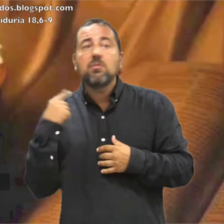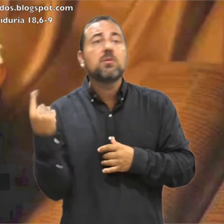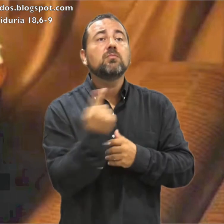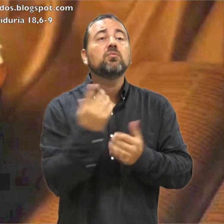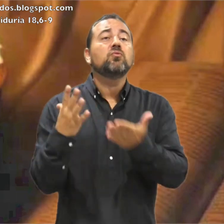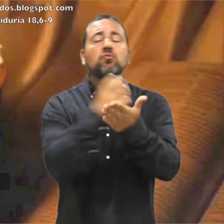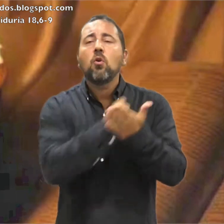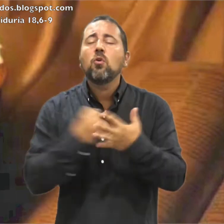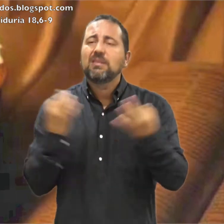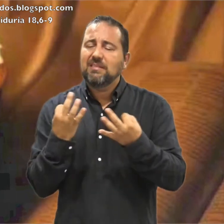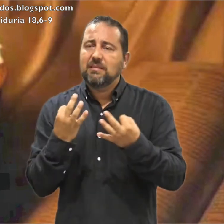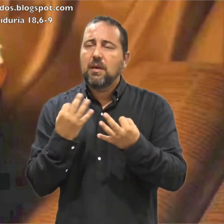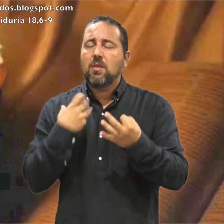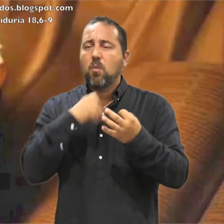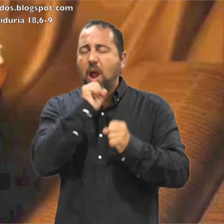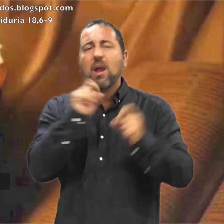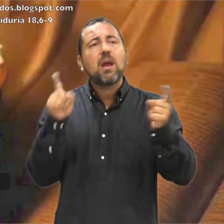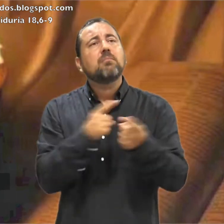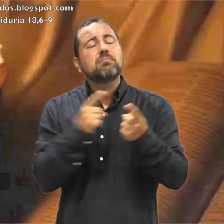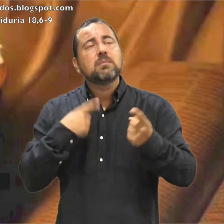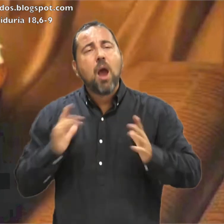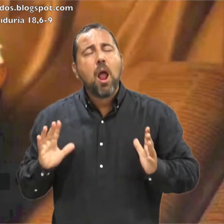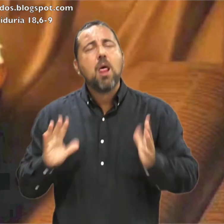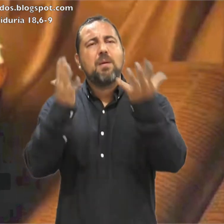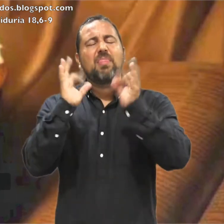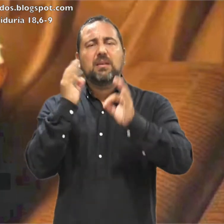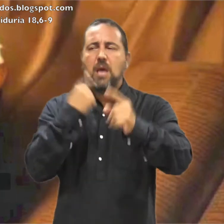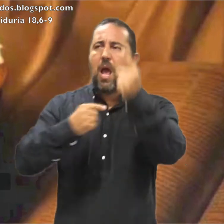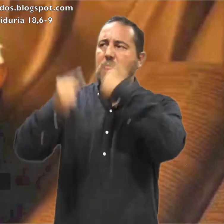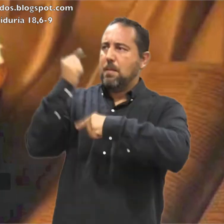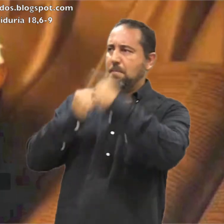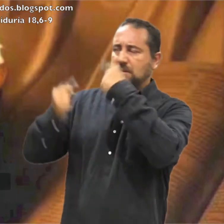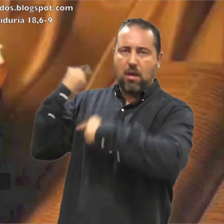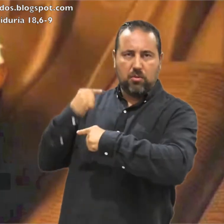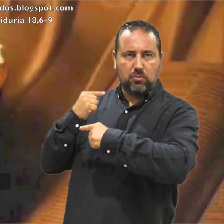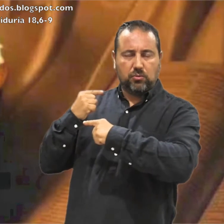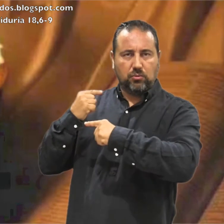de haber cantado las alabanzas de los antepasados